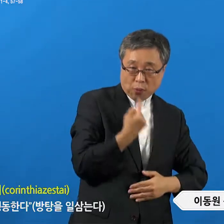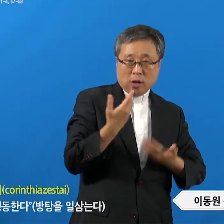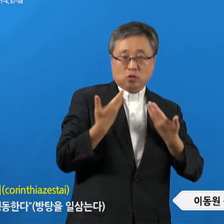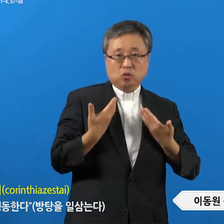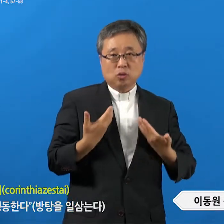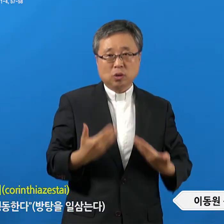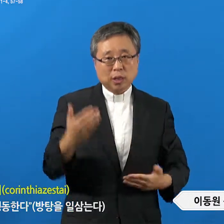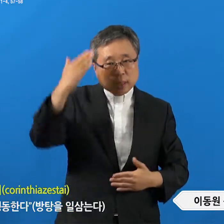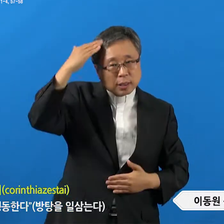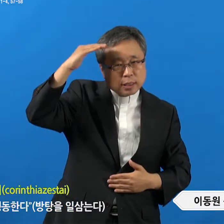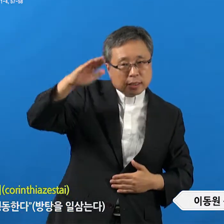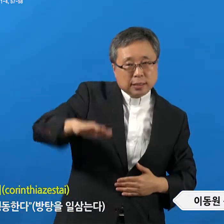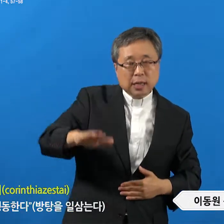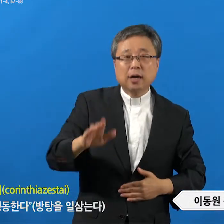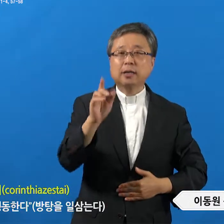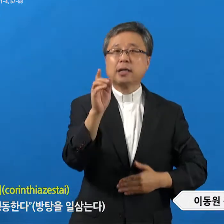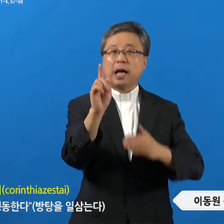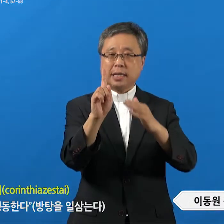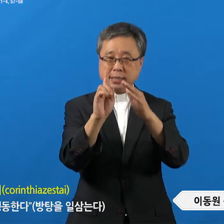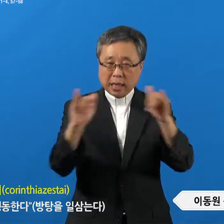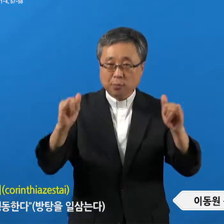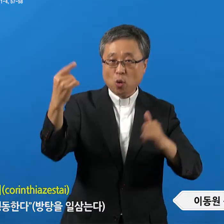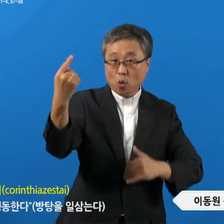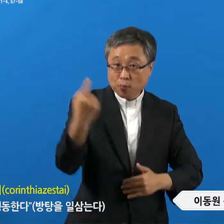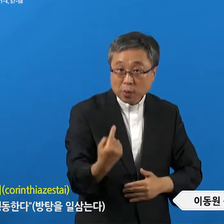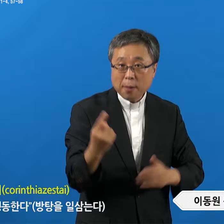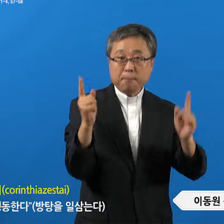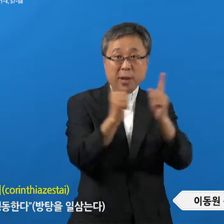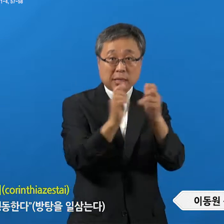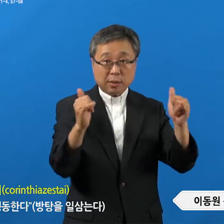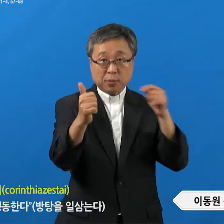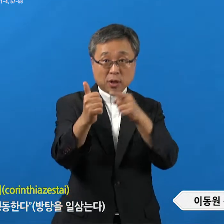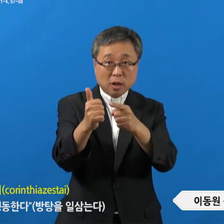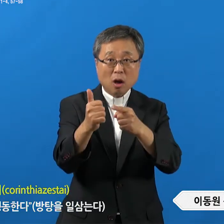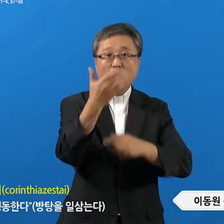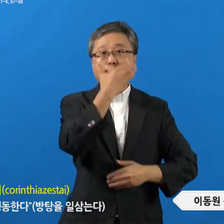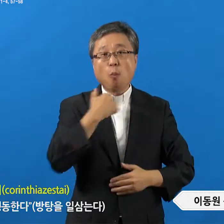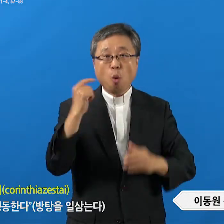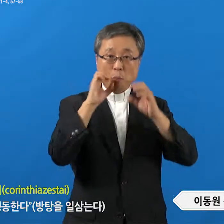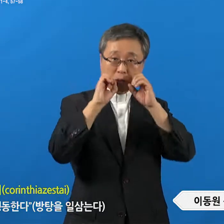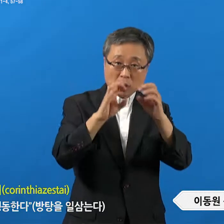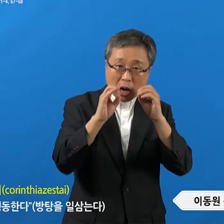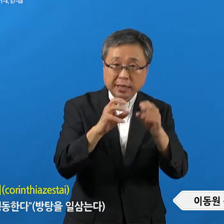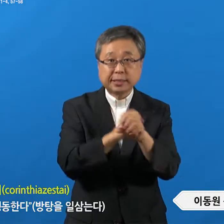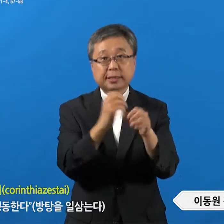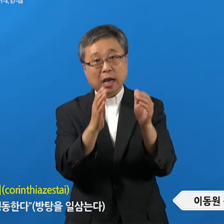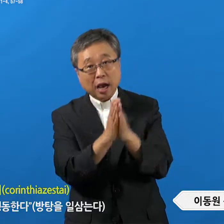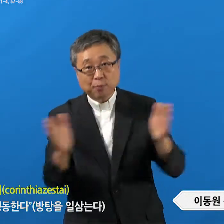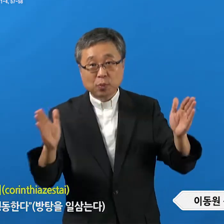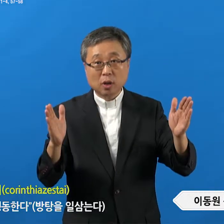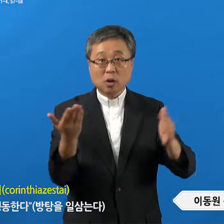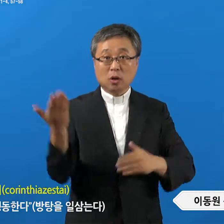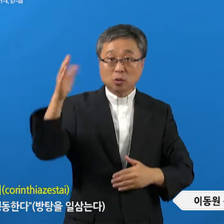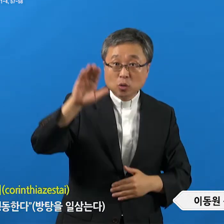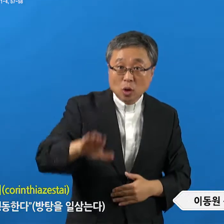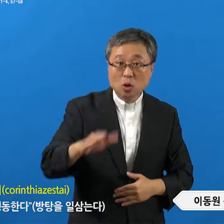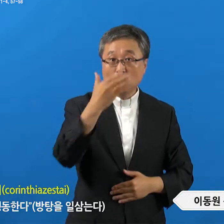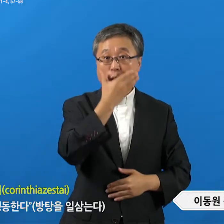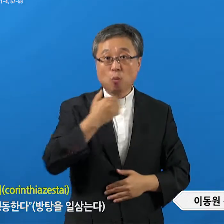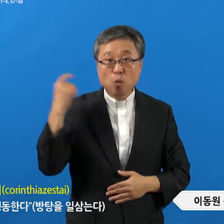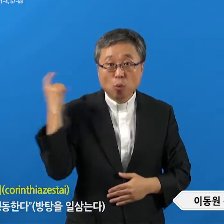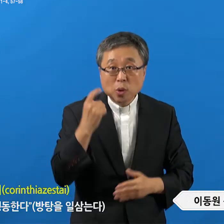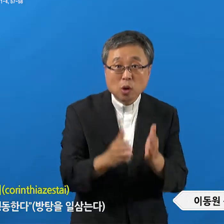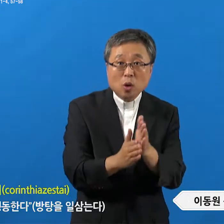조용히 키 작은 한 사람이 도착합니다. 그리고 그는 만나는 사람들에게 복음을 전하기 시작합니다. 그런데 이 복음이